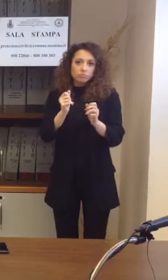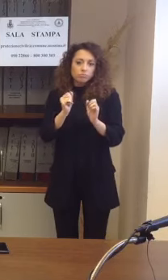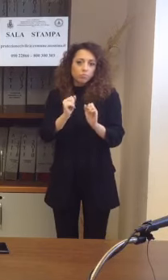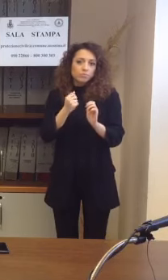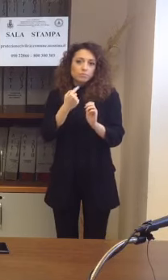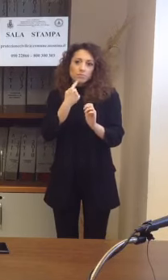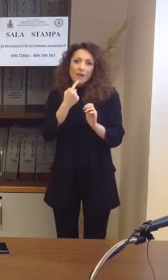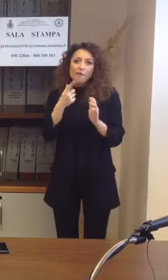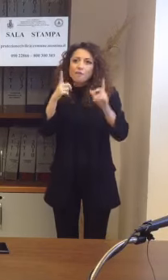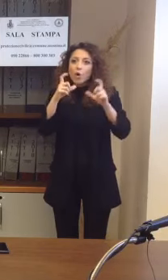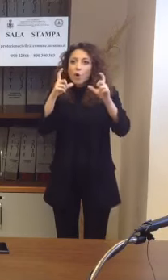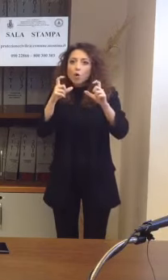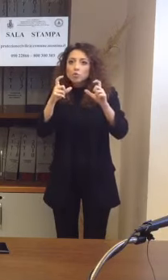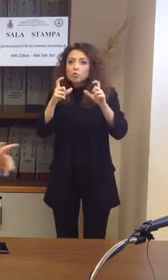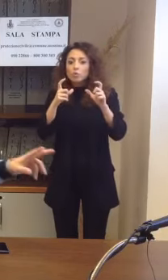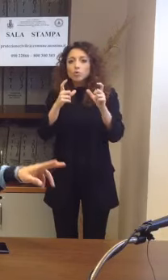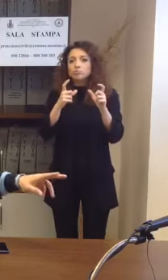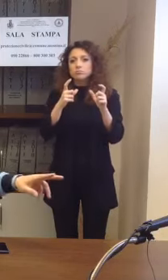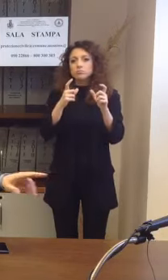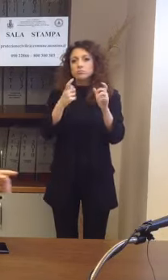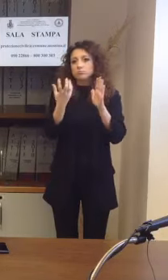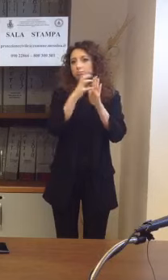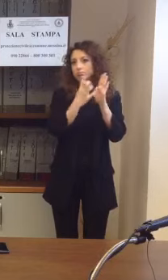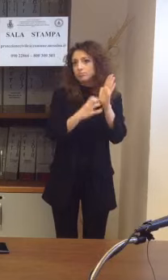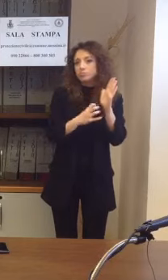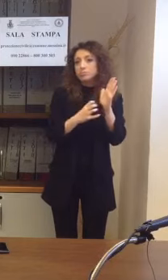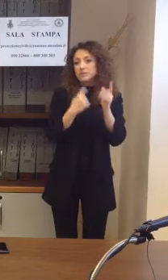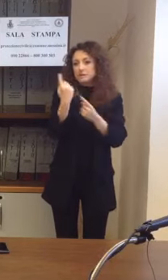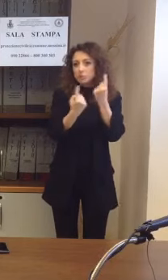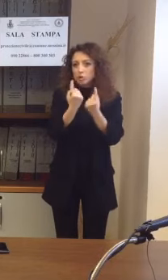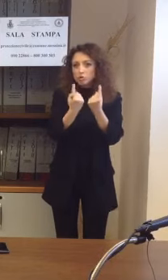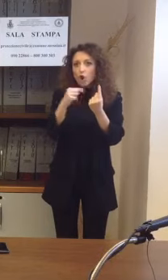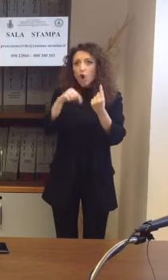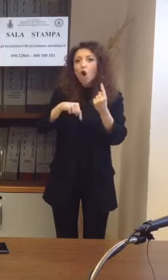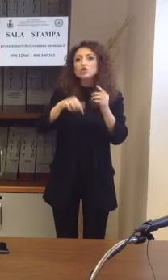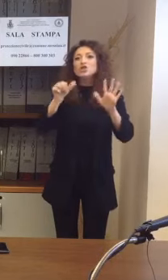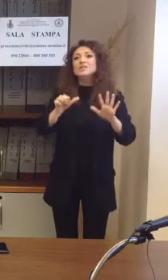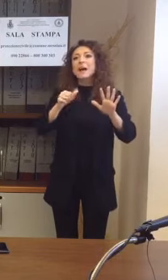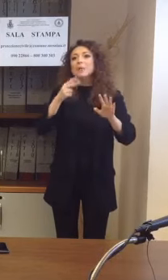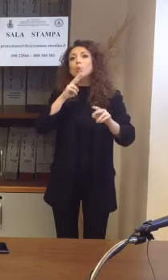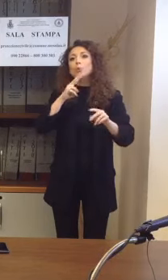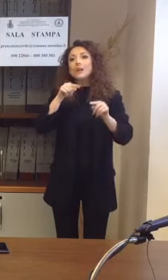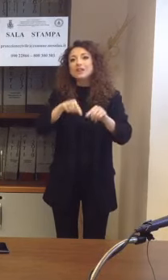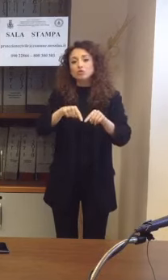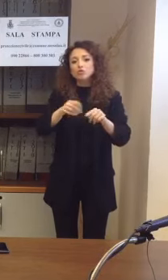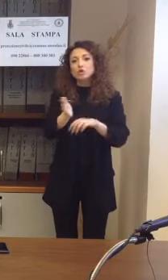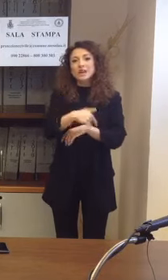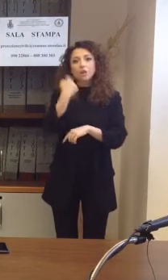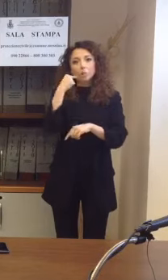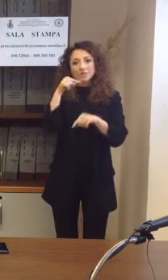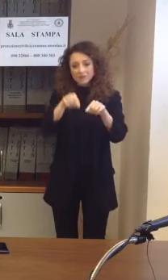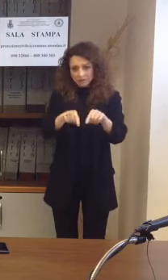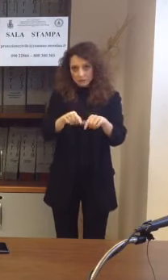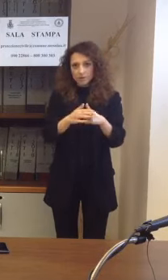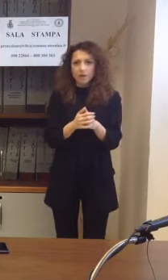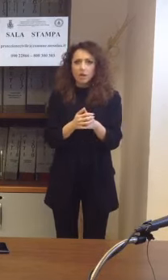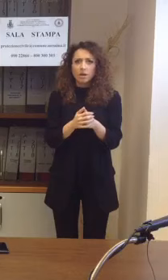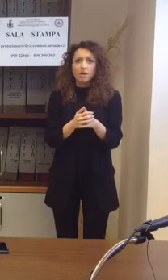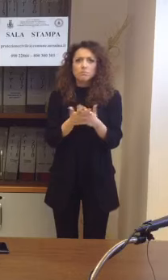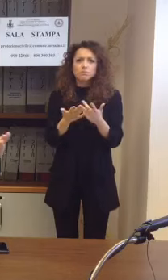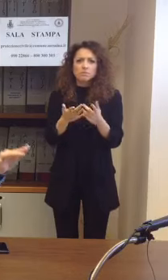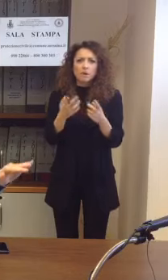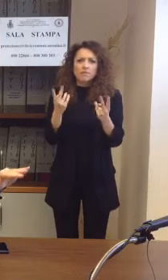foto che riguardano la situazione delle ore 18 di oggi, ma le medesime foto mi sono arrivate per la situazione